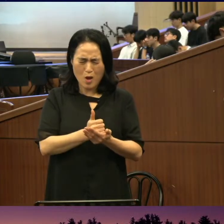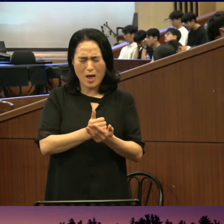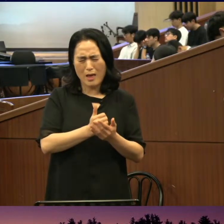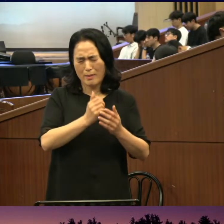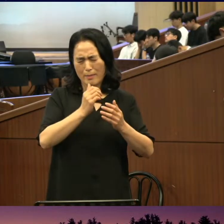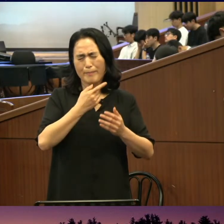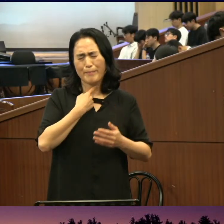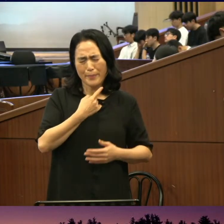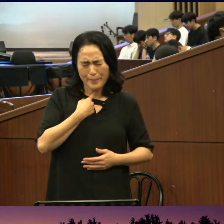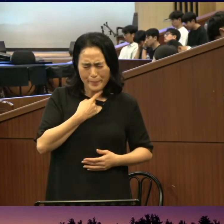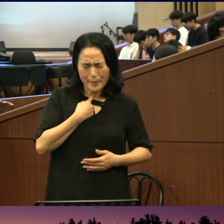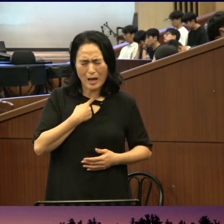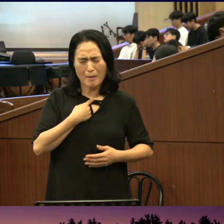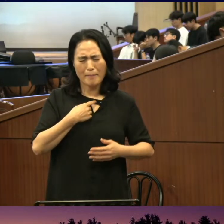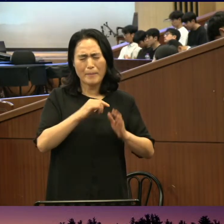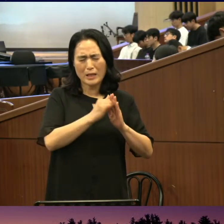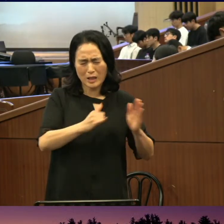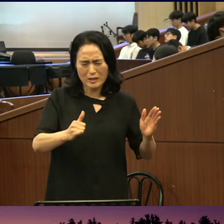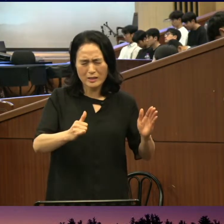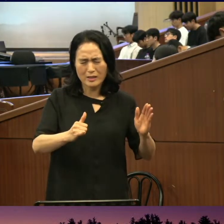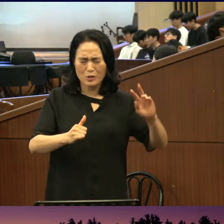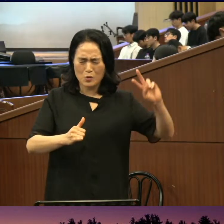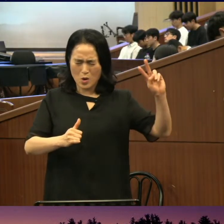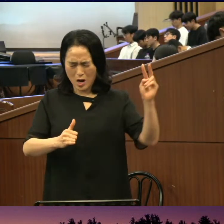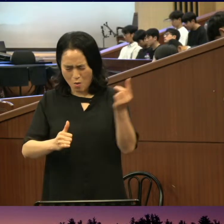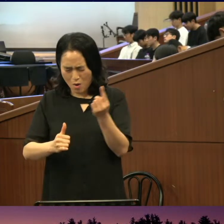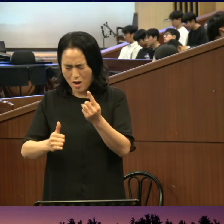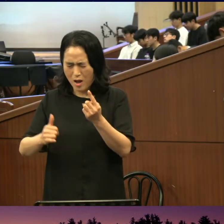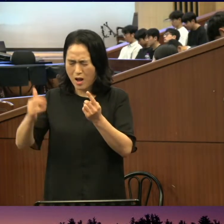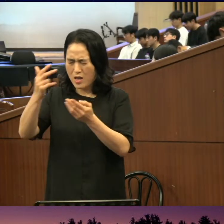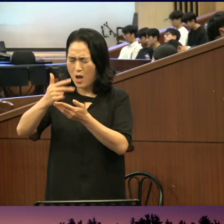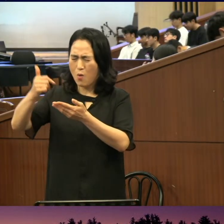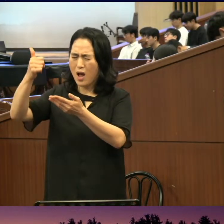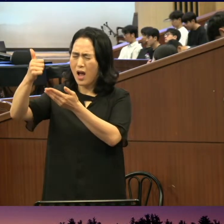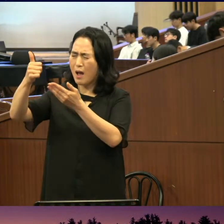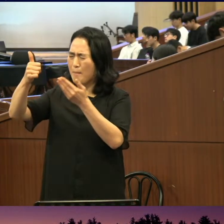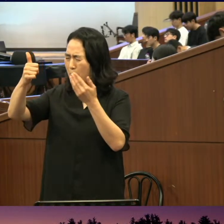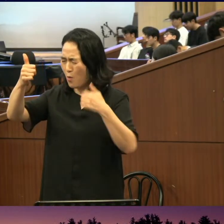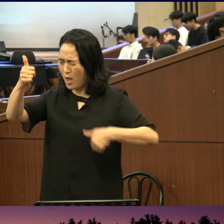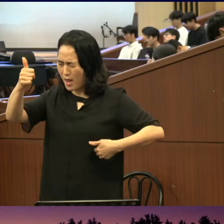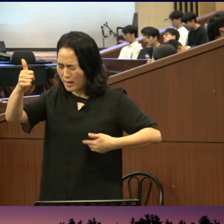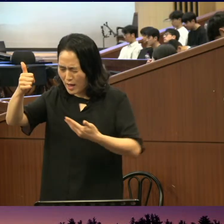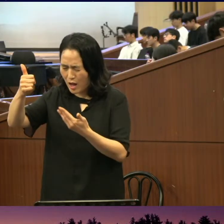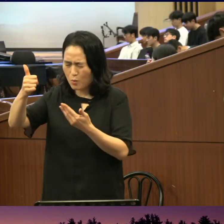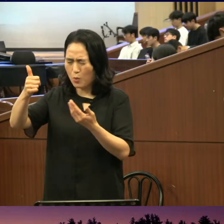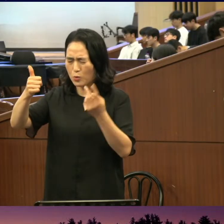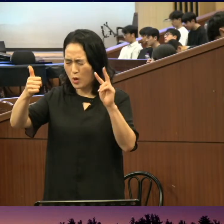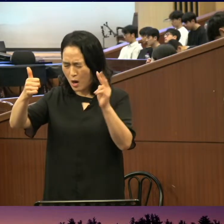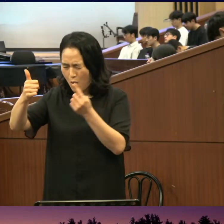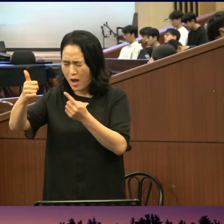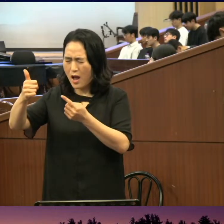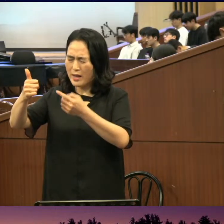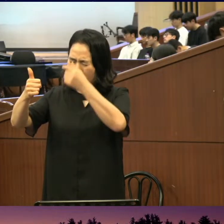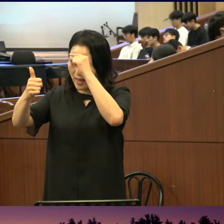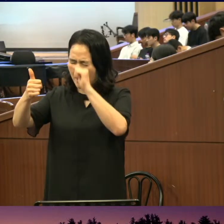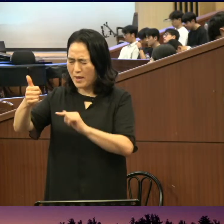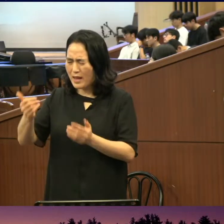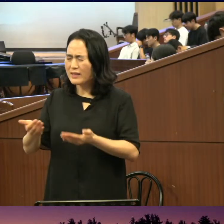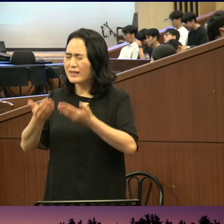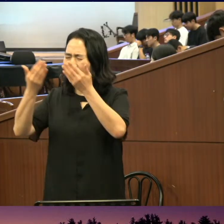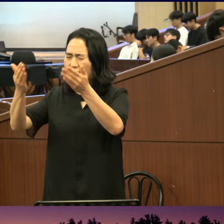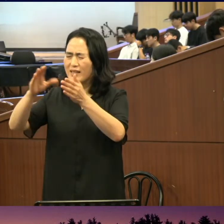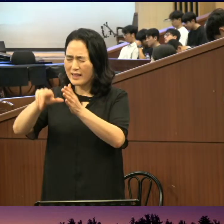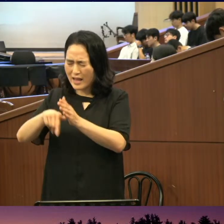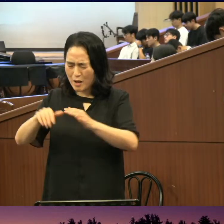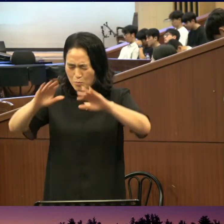백성들 여호와께로 돌아오게 하여 주시옵시고 이 민족이 회개하고 죽기로 돌아와 여호와를 예배할 때 모든